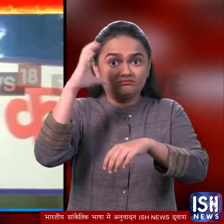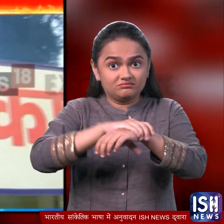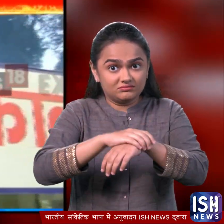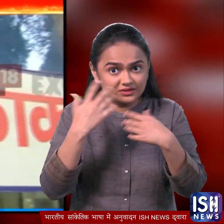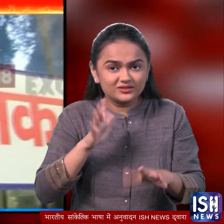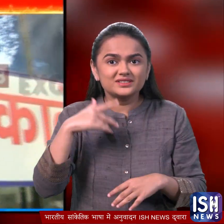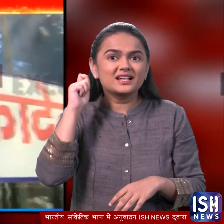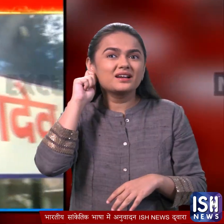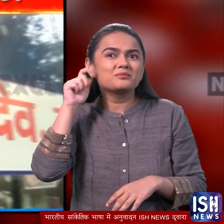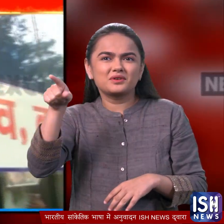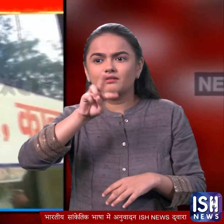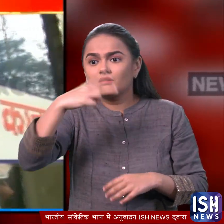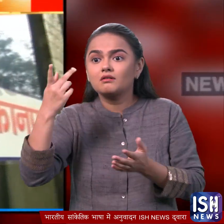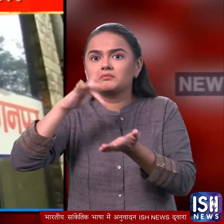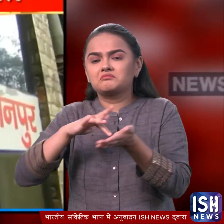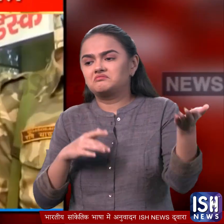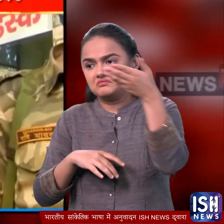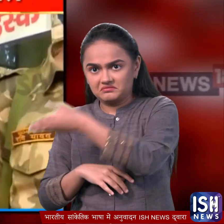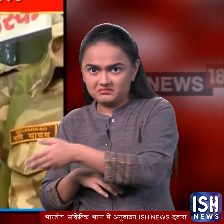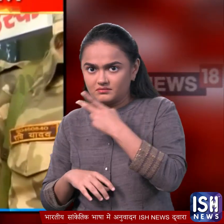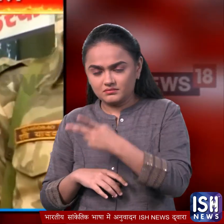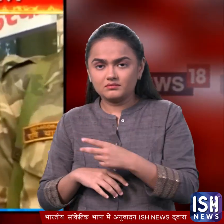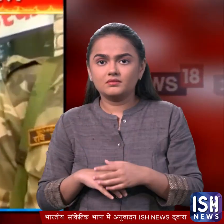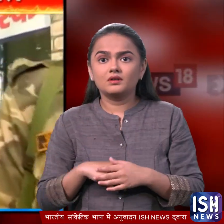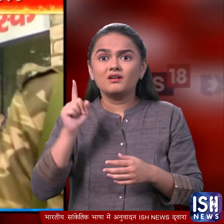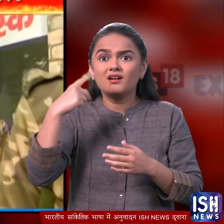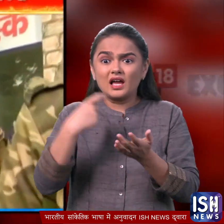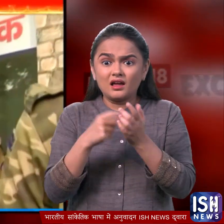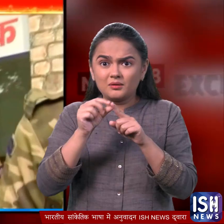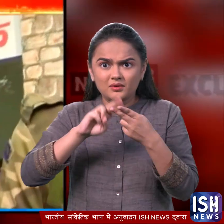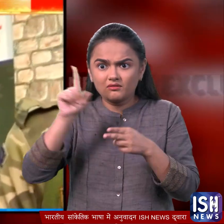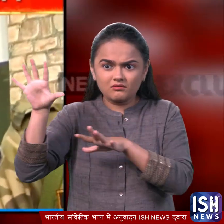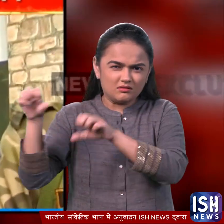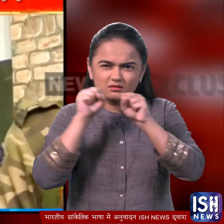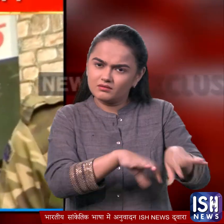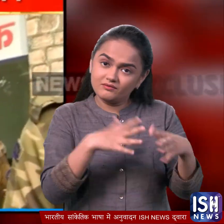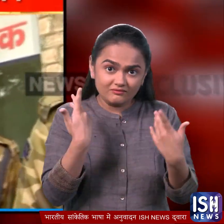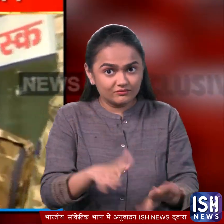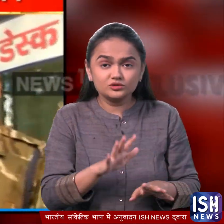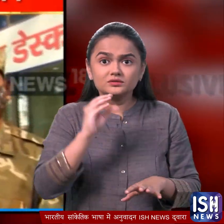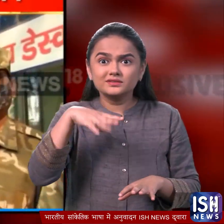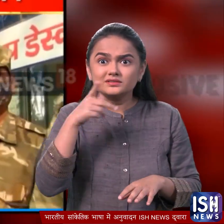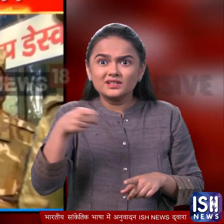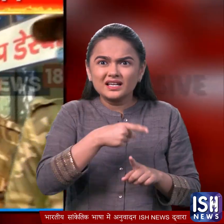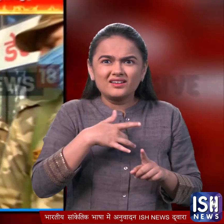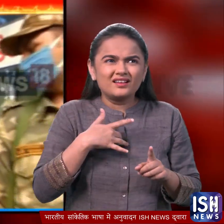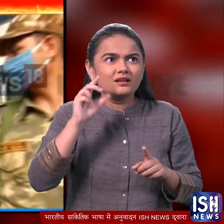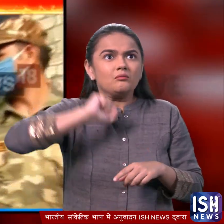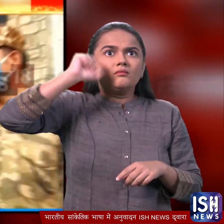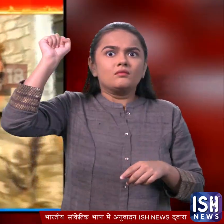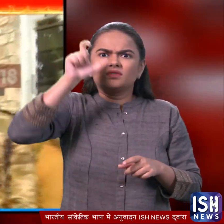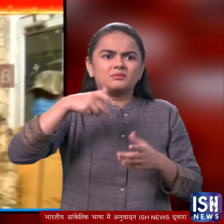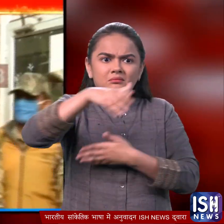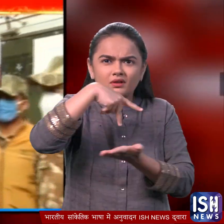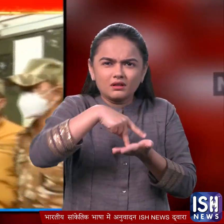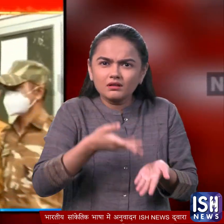किया गया और कानपुर के काकादेव थाने में लाया गया। आरआरएफ के जवानों को भी मुस्तैद कर दिया गया और ये अपनी ड्यूटी में मुस्तैद है। ये कोई मोर्चा लेने के लिए नहीं